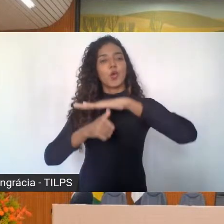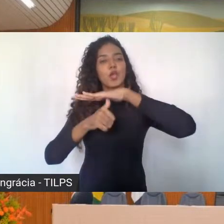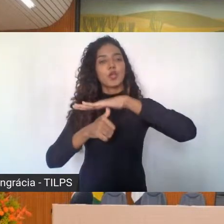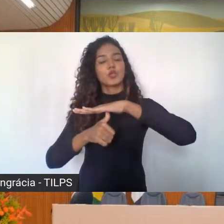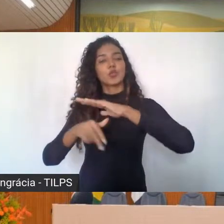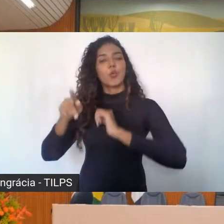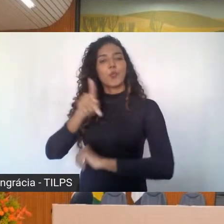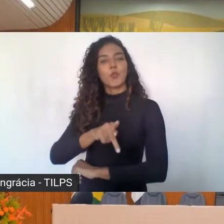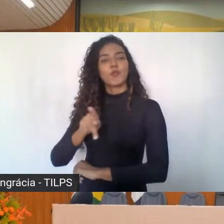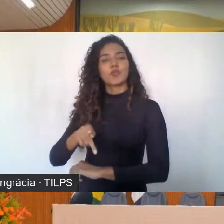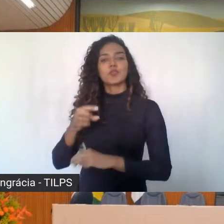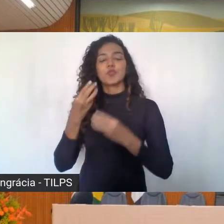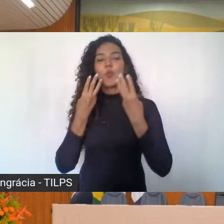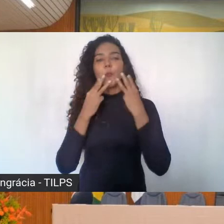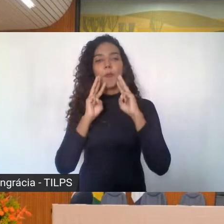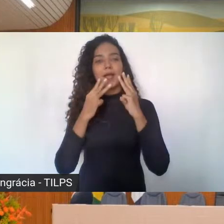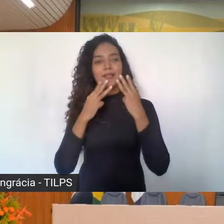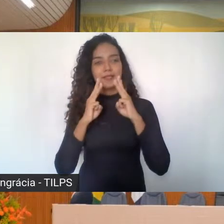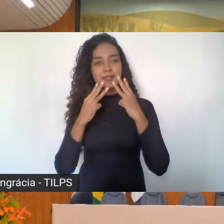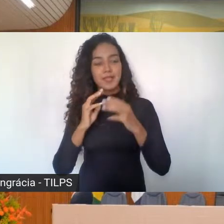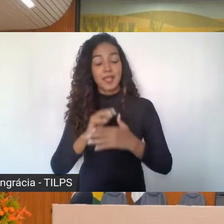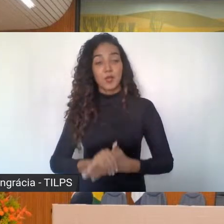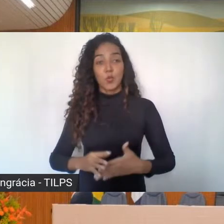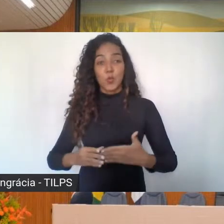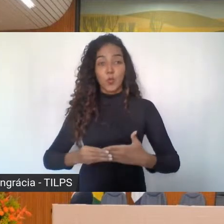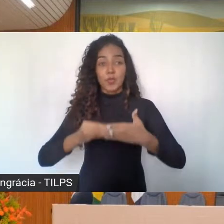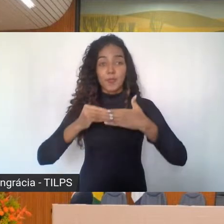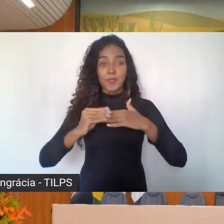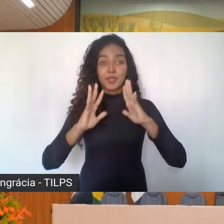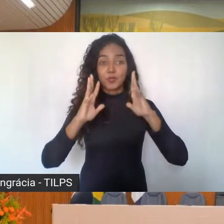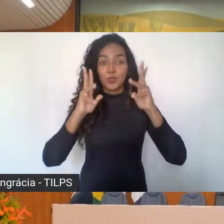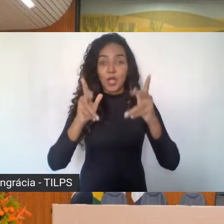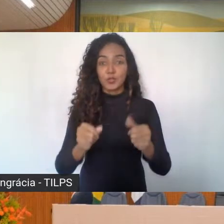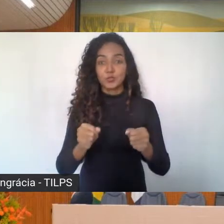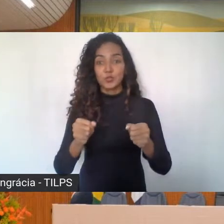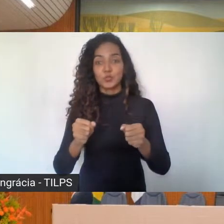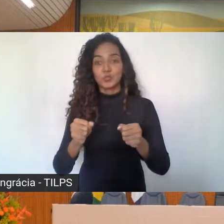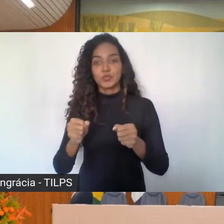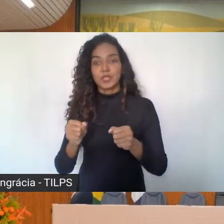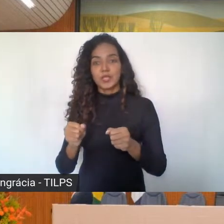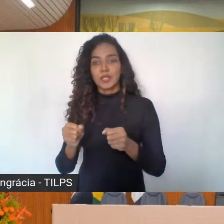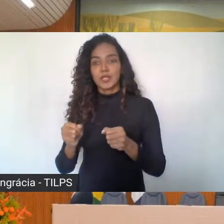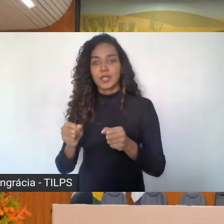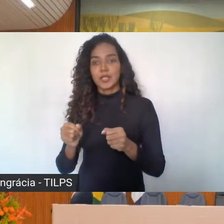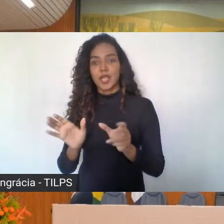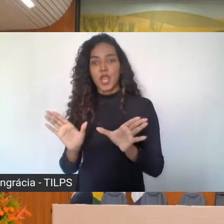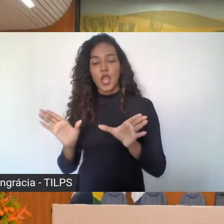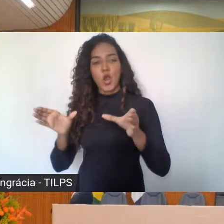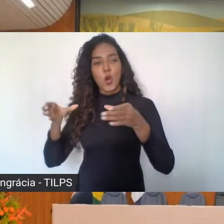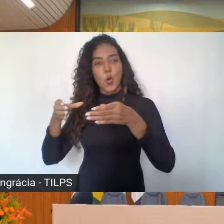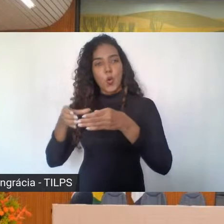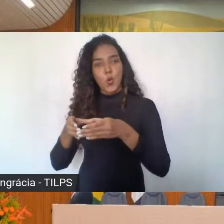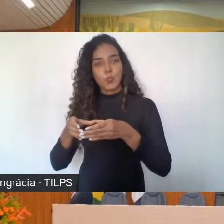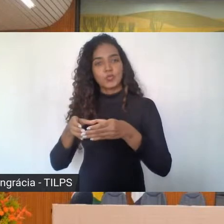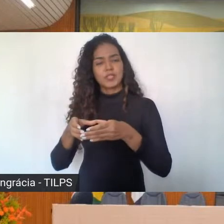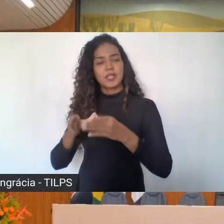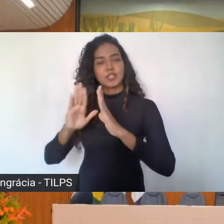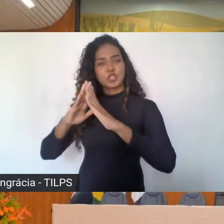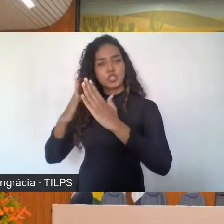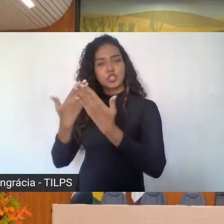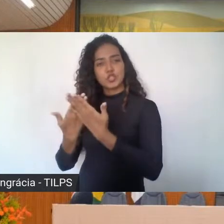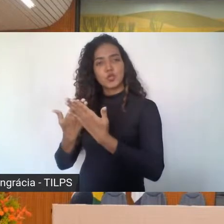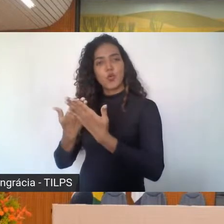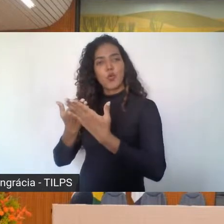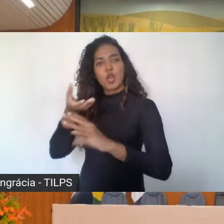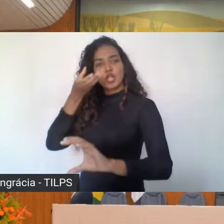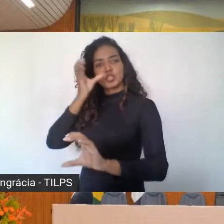Marcelo Carmenhal. Cumprimento a todos, particularmente nossa comunidade da nossa Escola de Engenharia no Cabo de